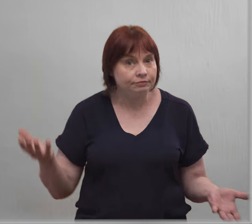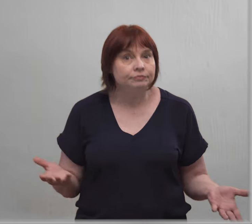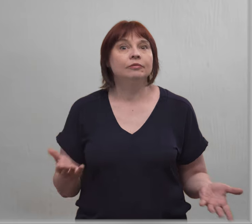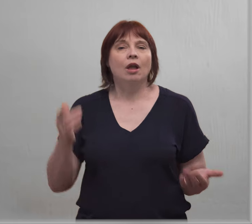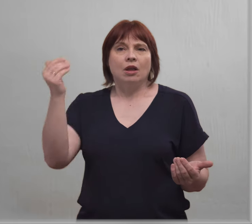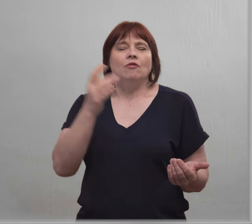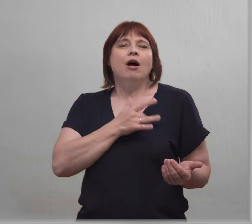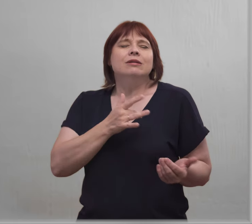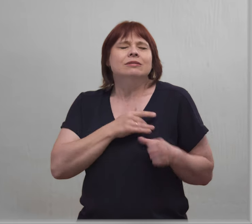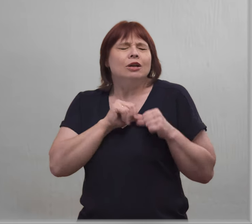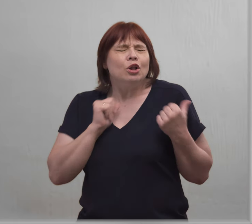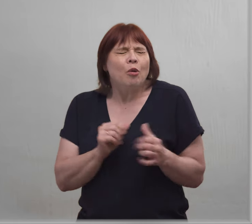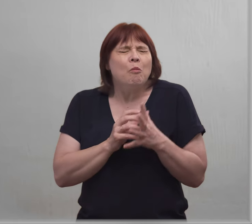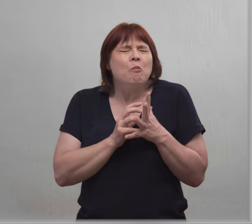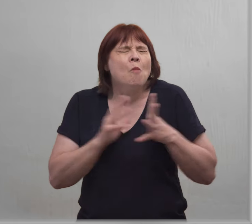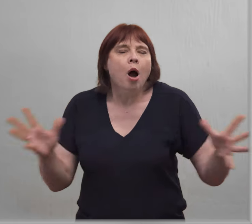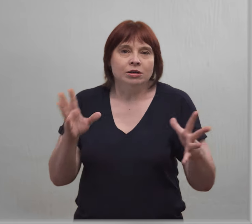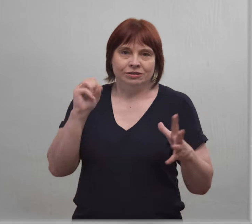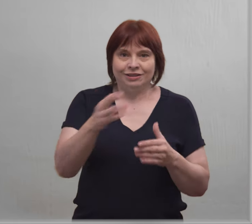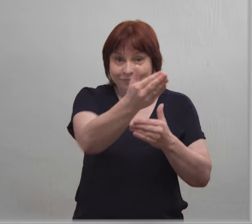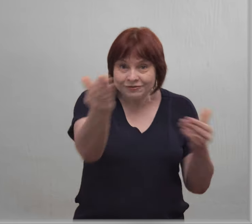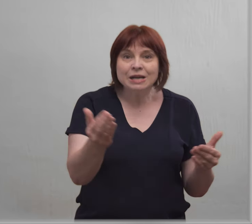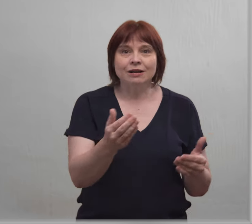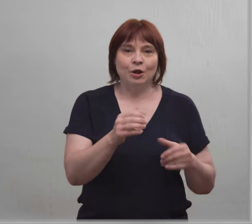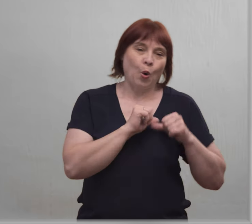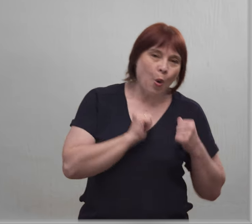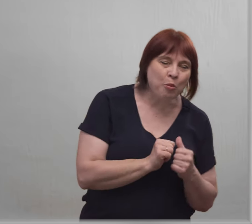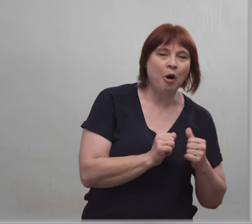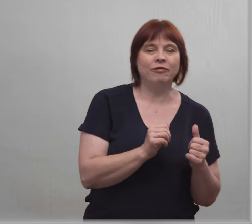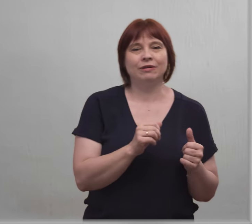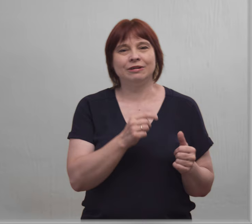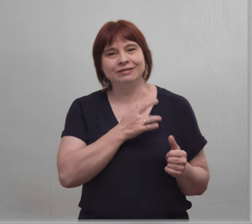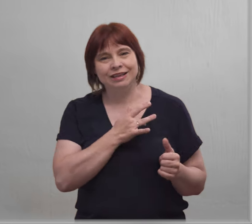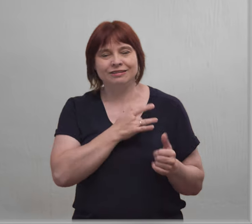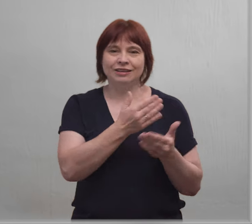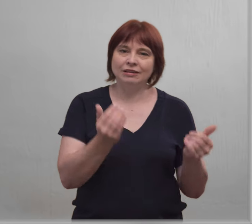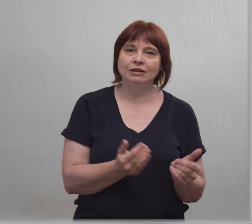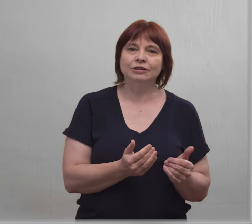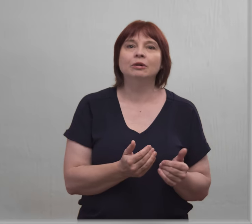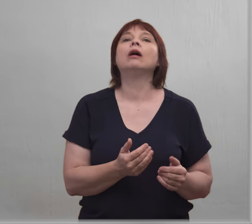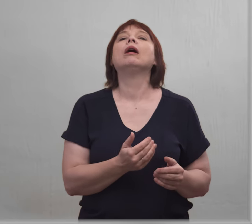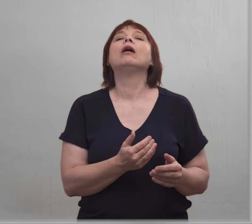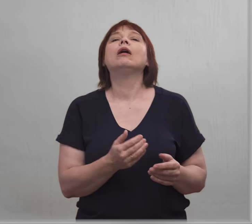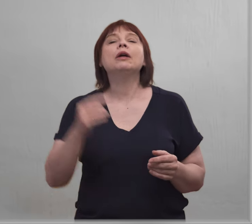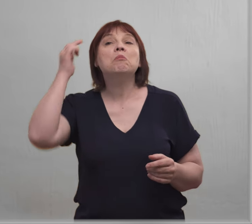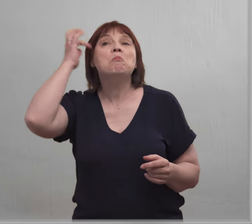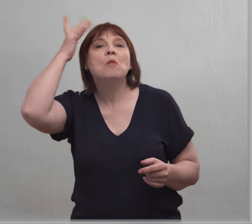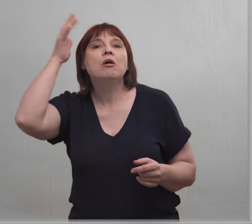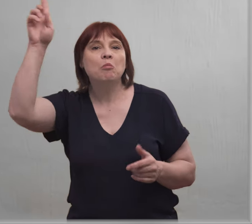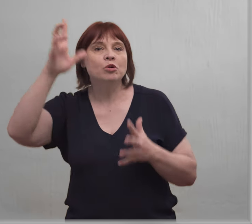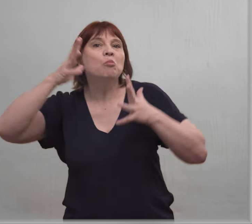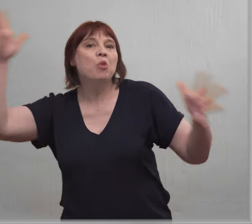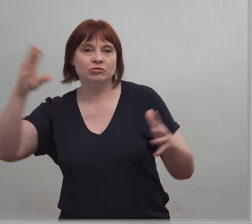Божье сердце выше нашего сердца. Бог мыслит иначе. Например, мы мыслим об успехе определенным